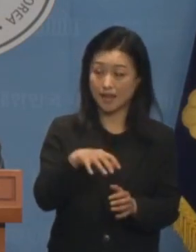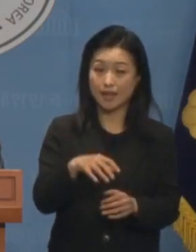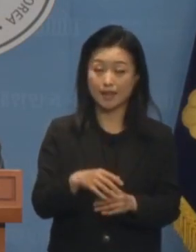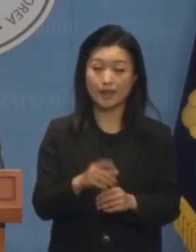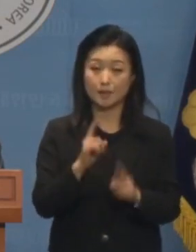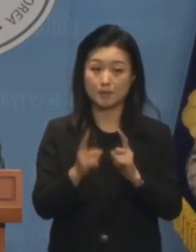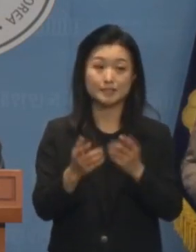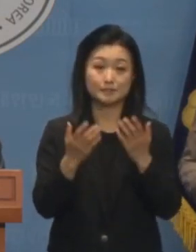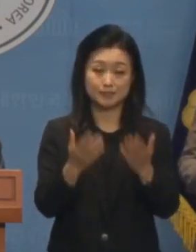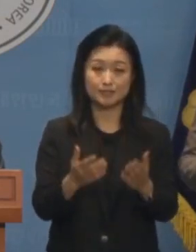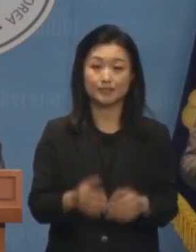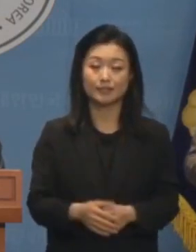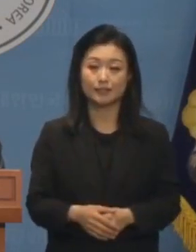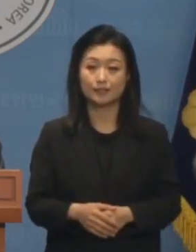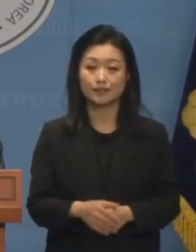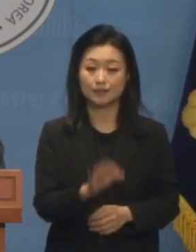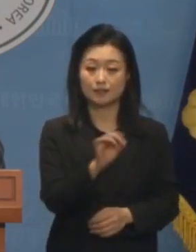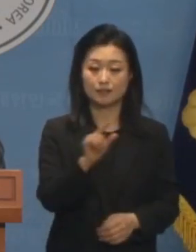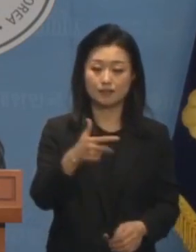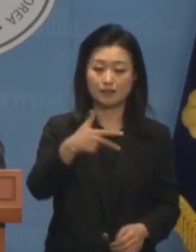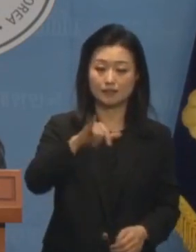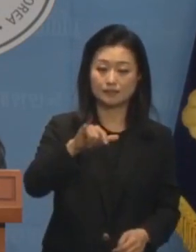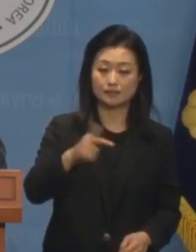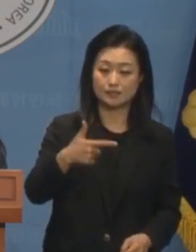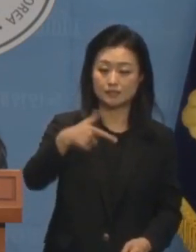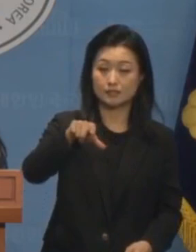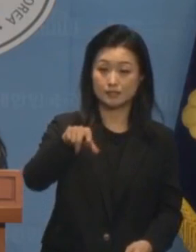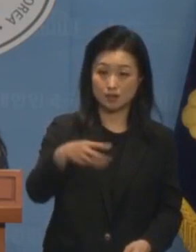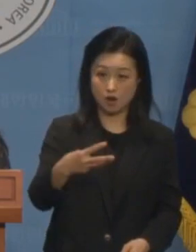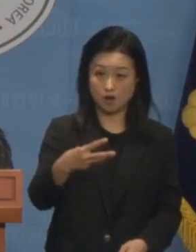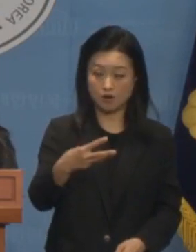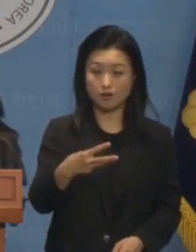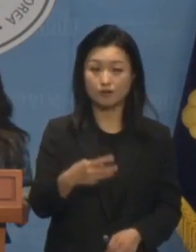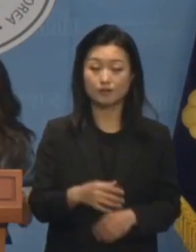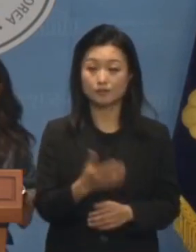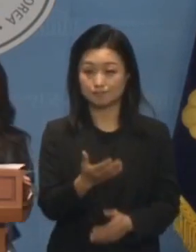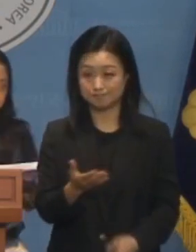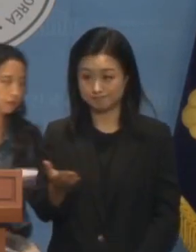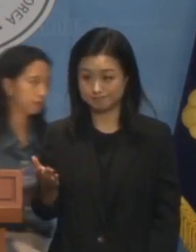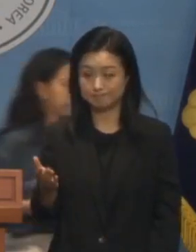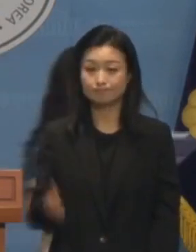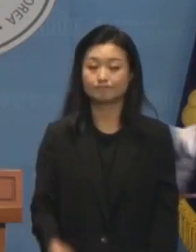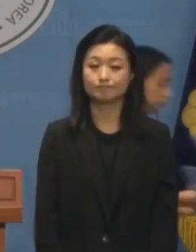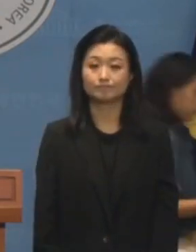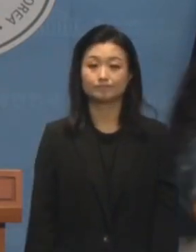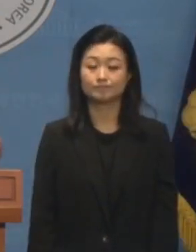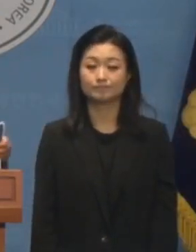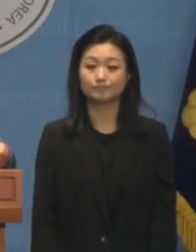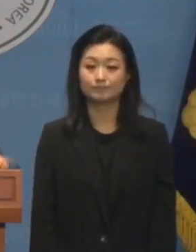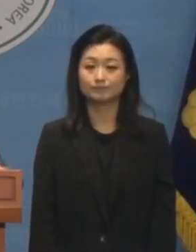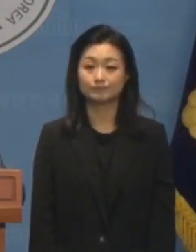말씀해 주시겠습니다. 안진걸 민생경제연구소 소장님께서 발언해 주시겠습니다.